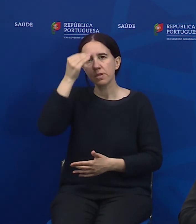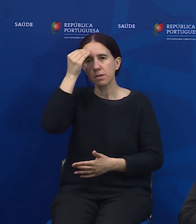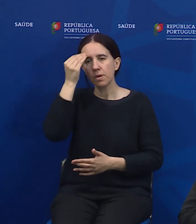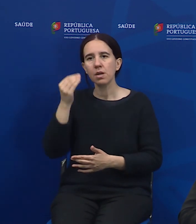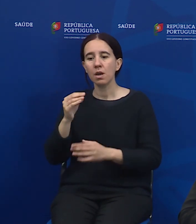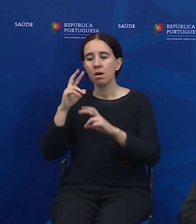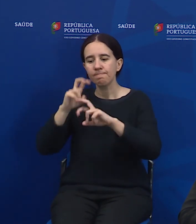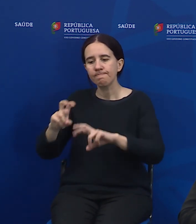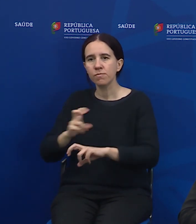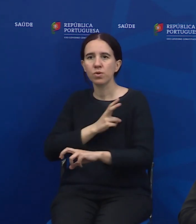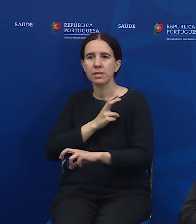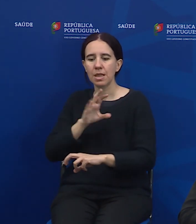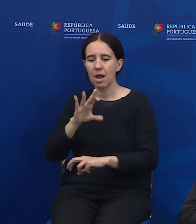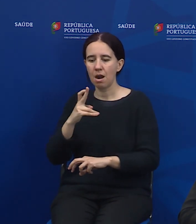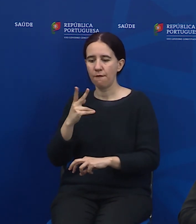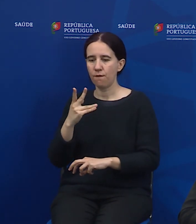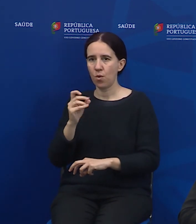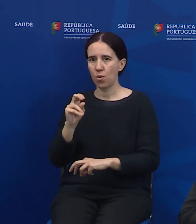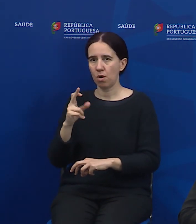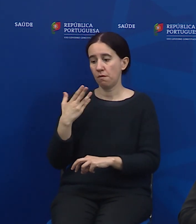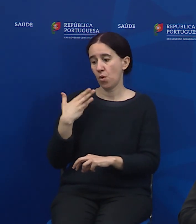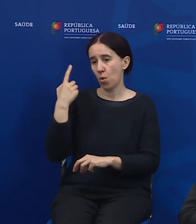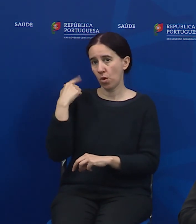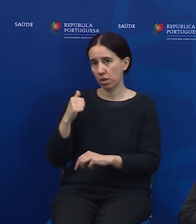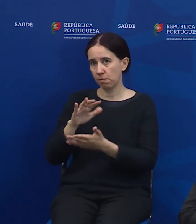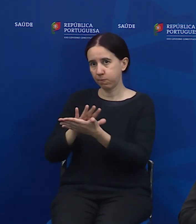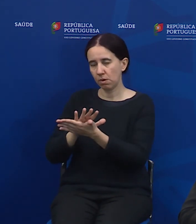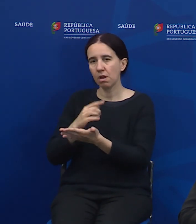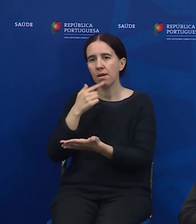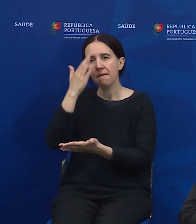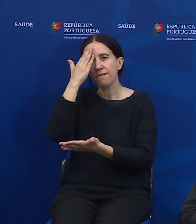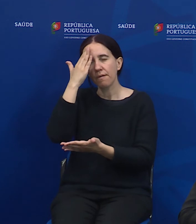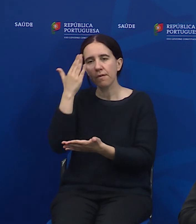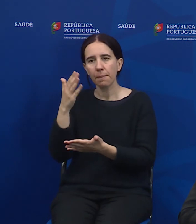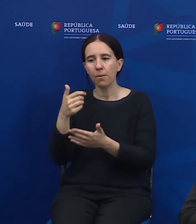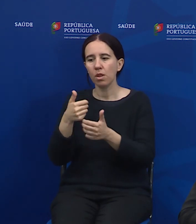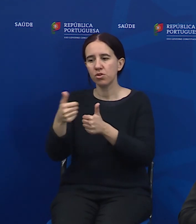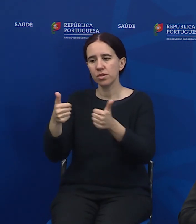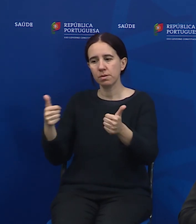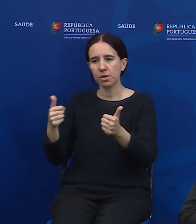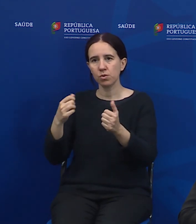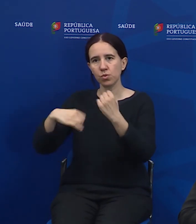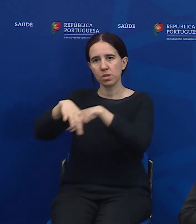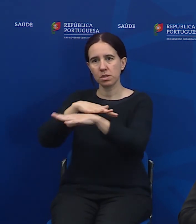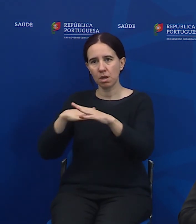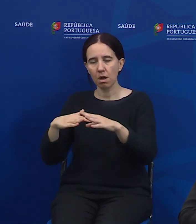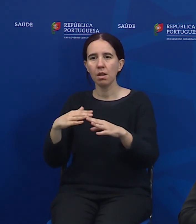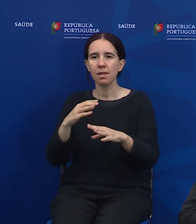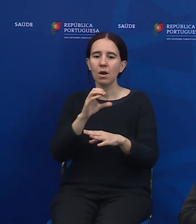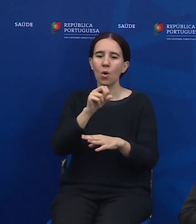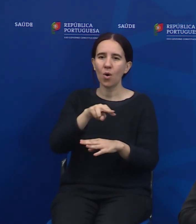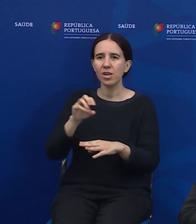de harvard publicado ontem que antes ver que podem ser necessárias medidas de distanciamento social on e